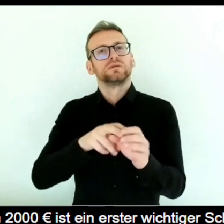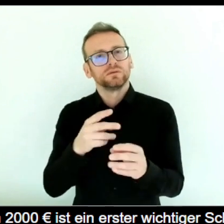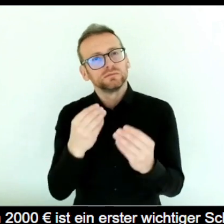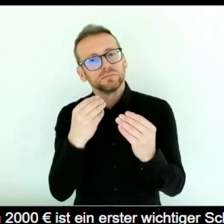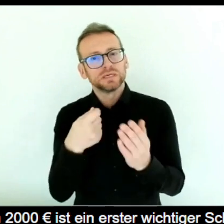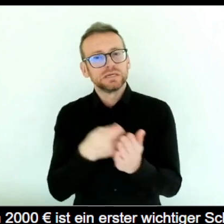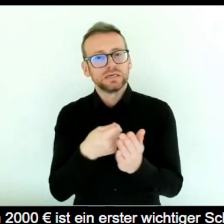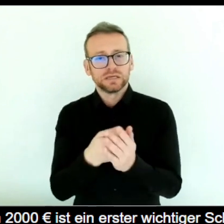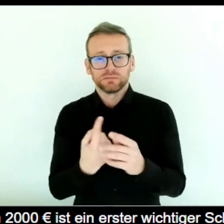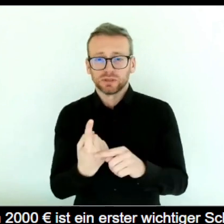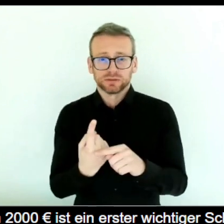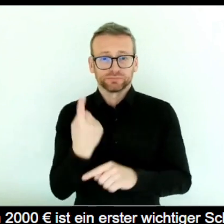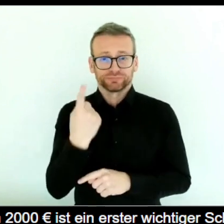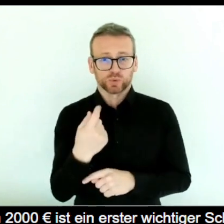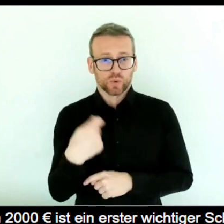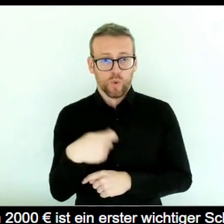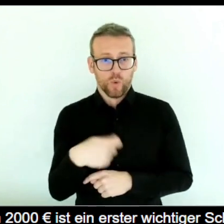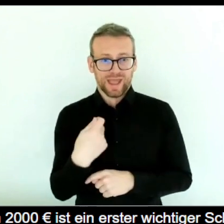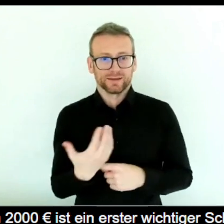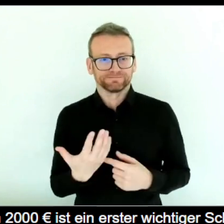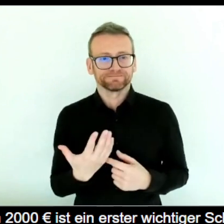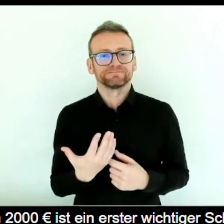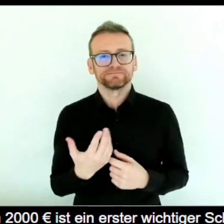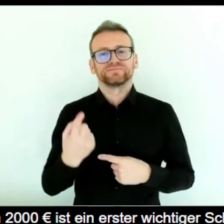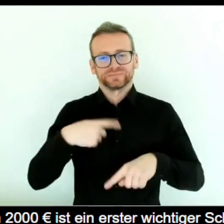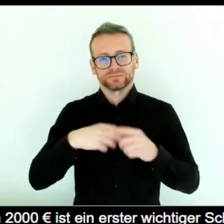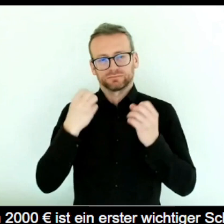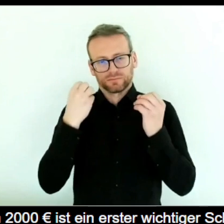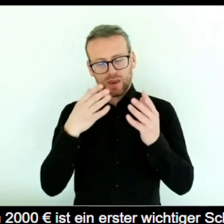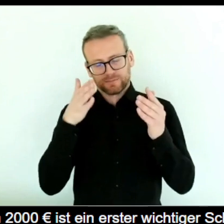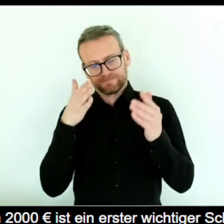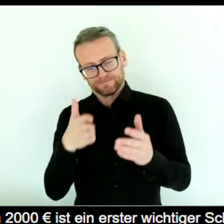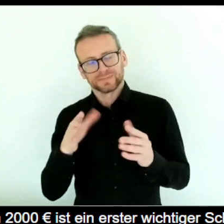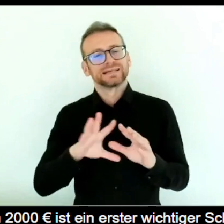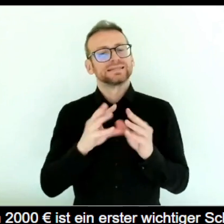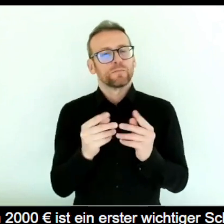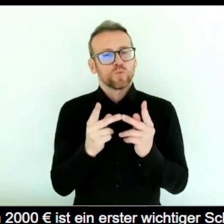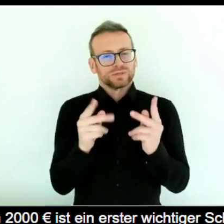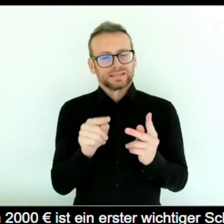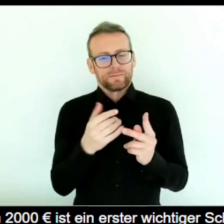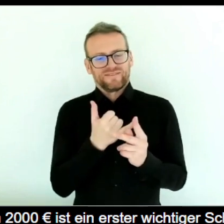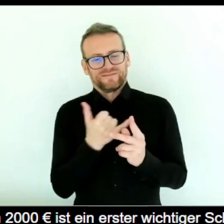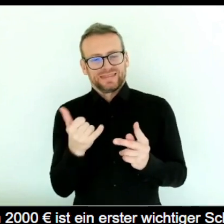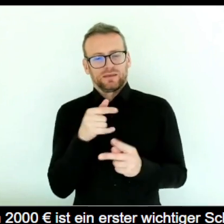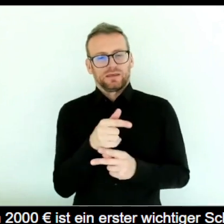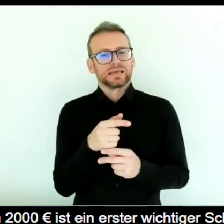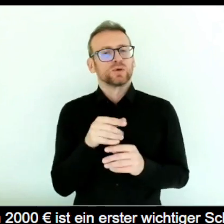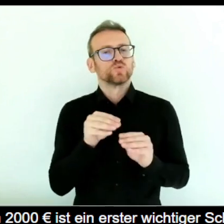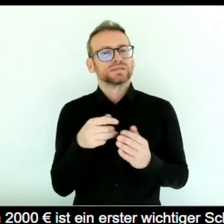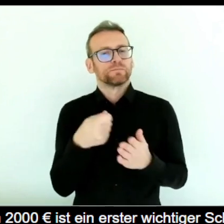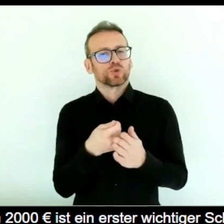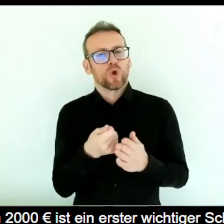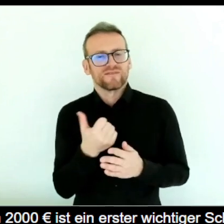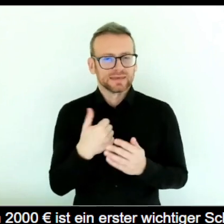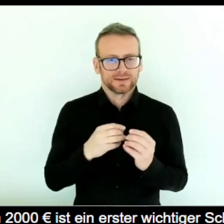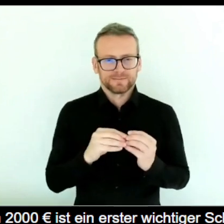betätigt und beteiligt. Sollte er das nicht tun, werden wir als Bayern diese Lücke schließen wollen und müssen, weil wir eben